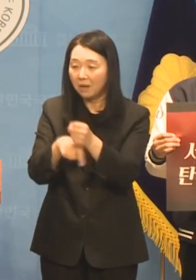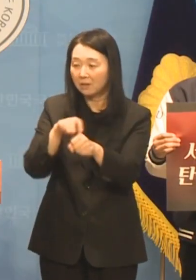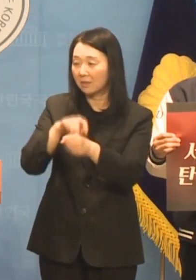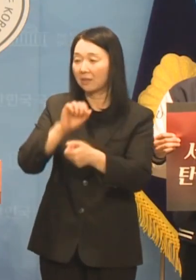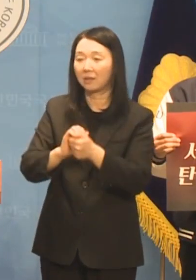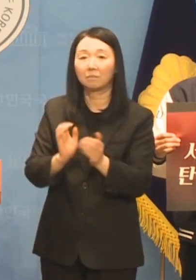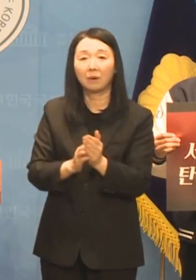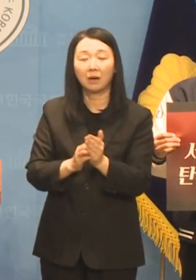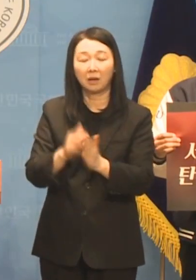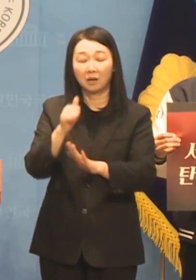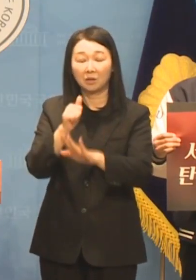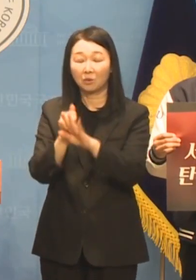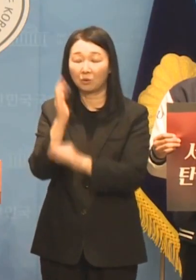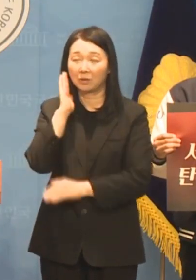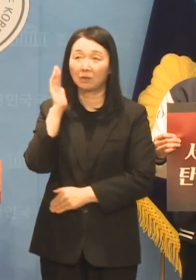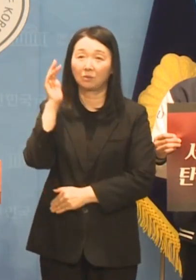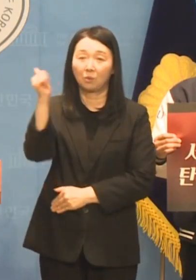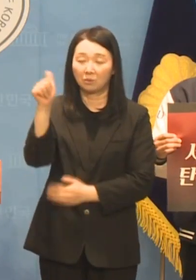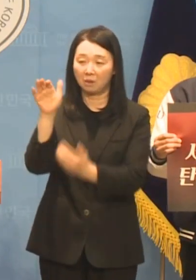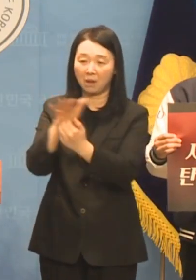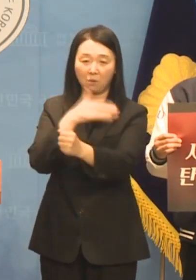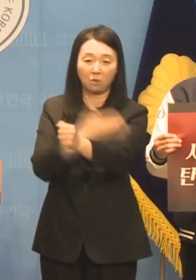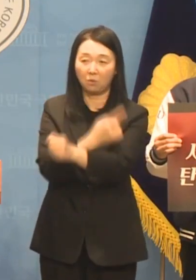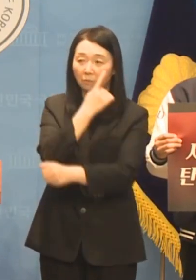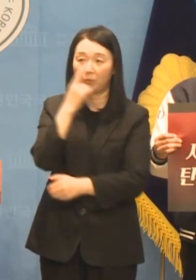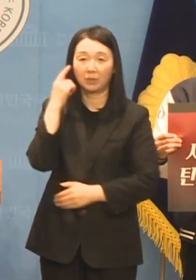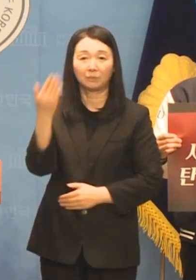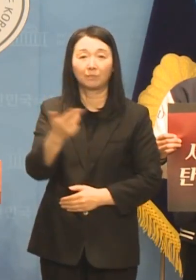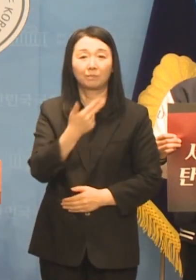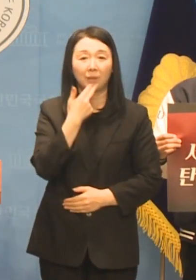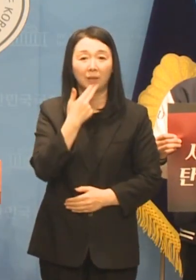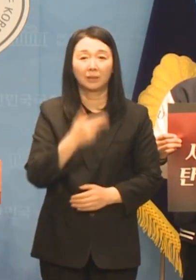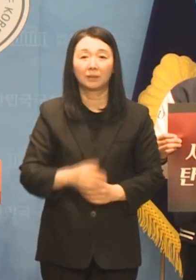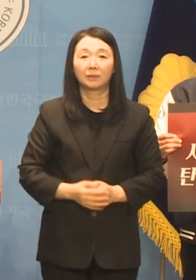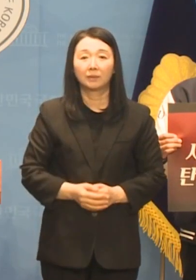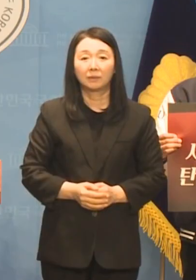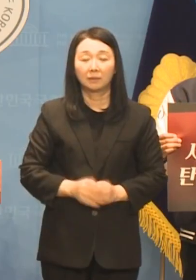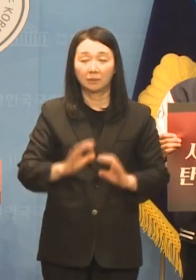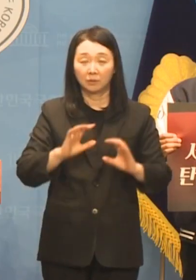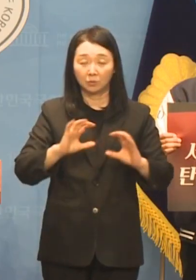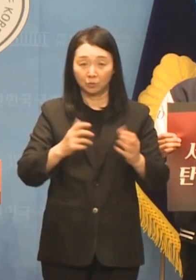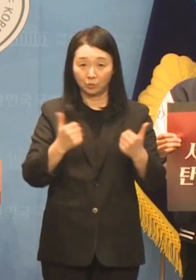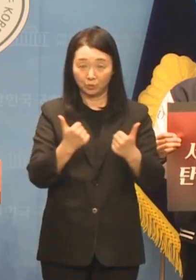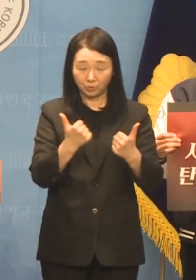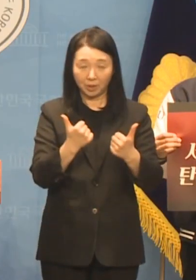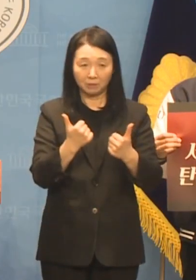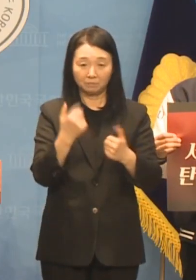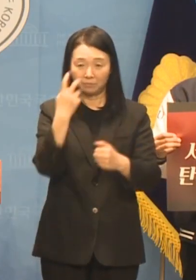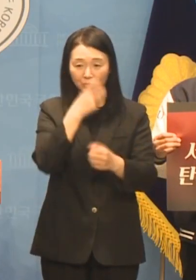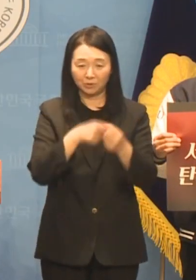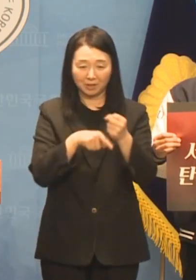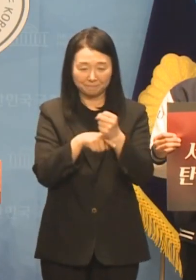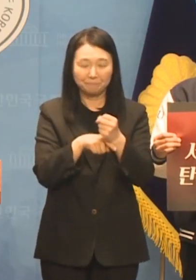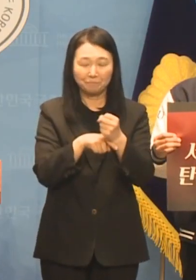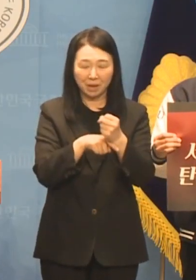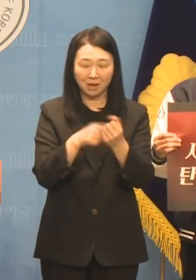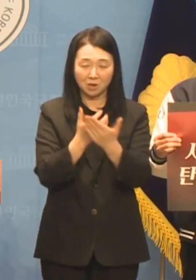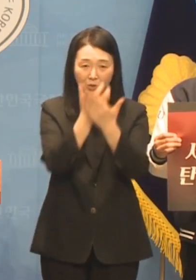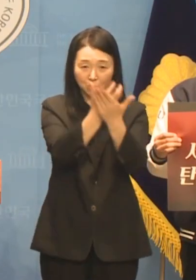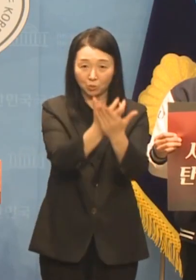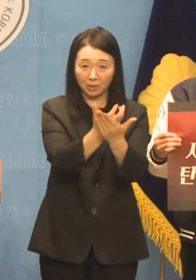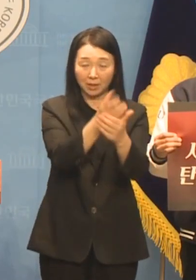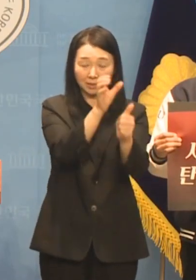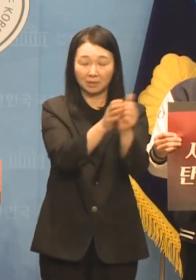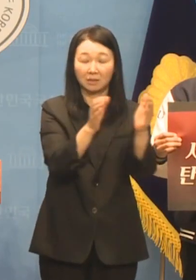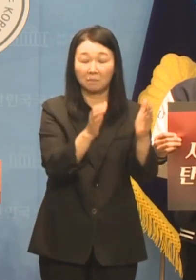제한함으로써 피소추인의 방어권을 제대로 보장하지 않았습니다. 국회 측의 수사기록 인증등본 송부 촉탁 신청을